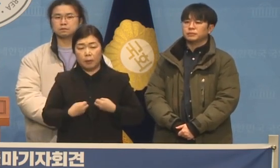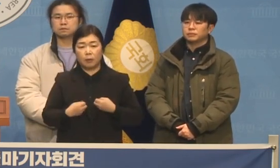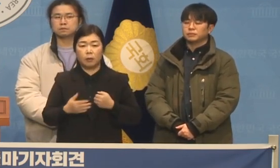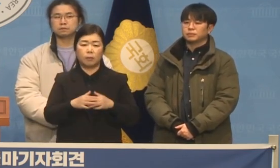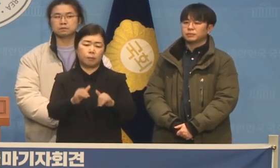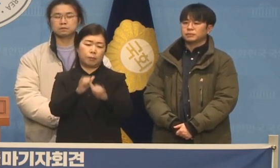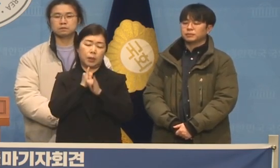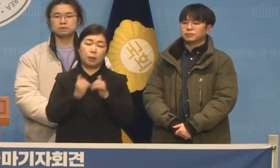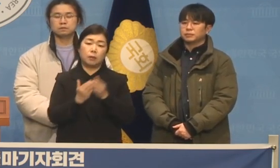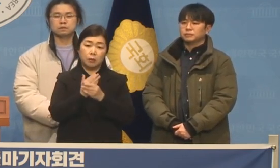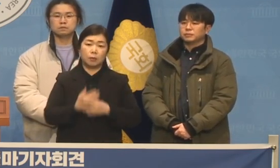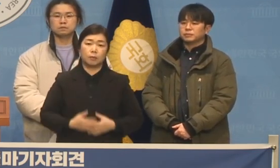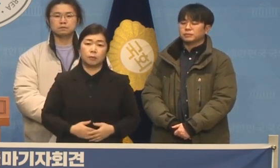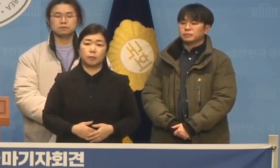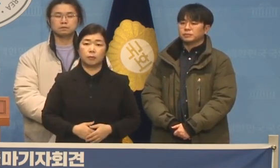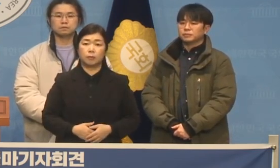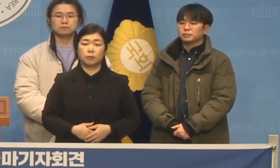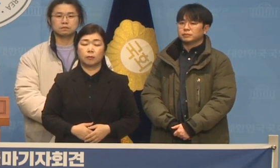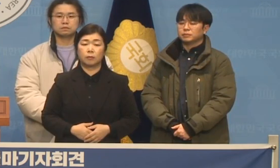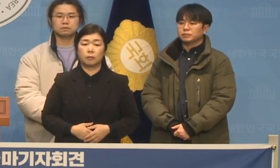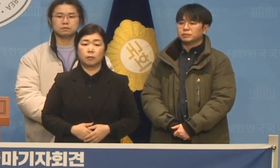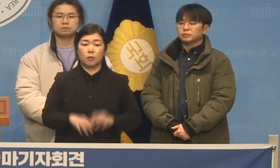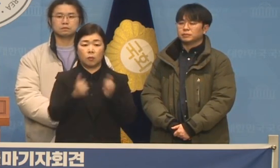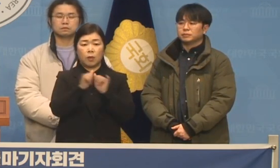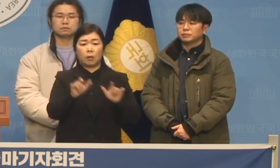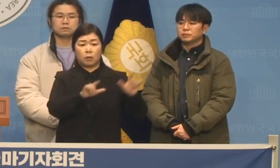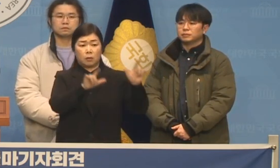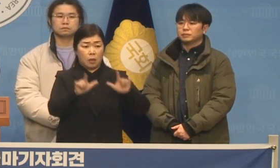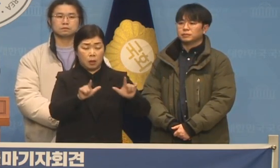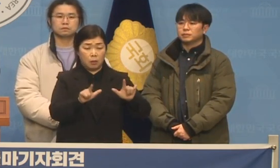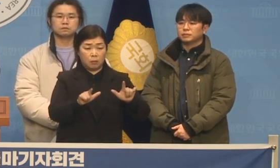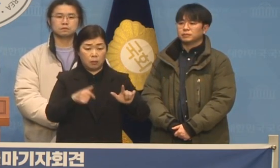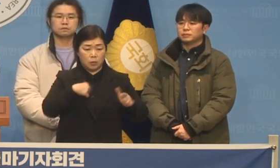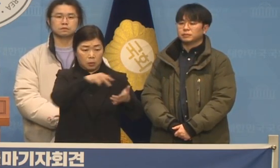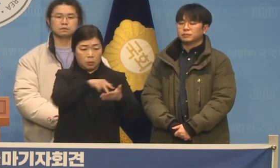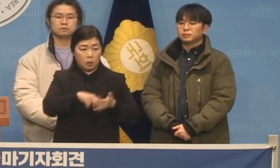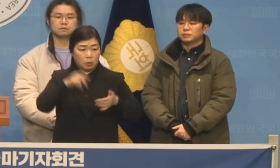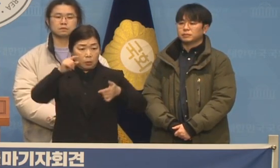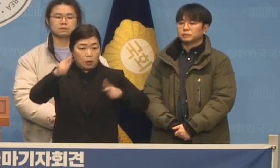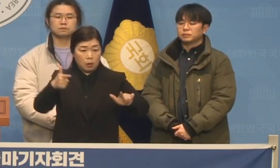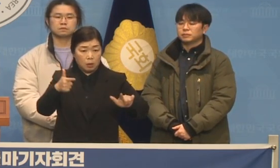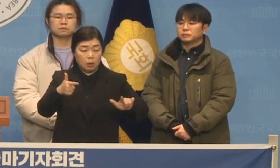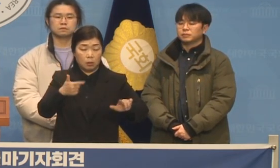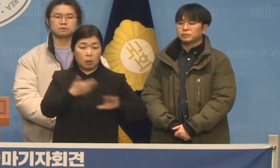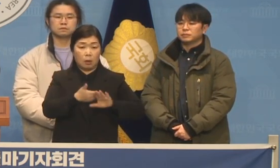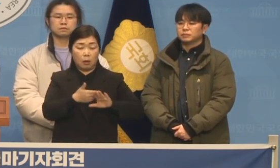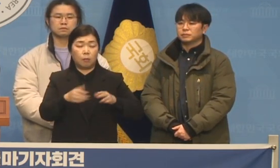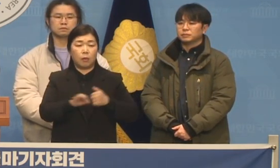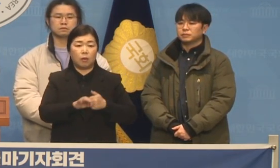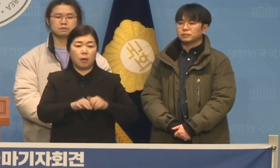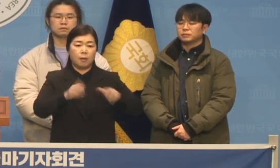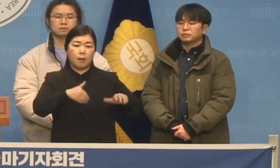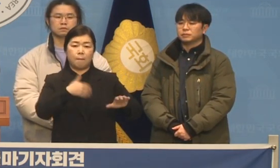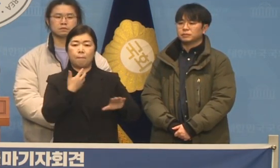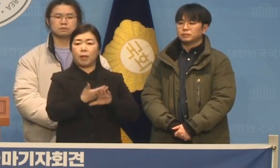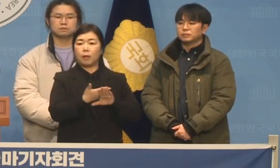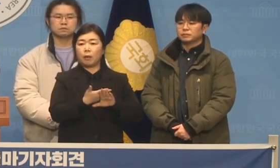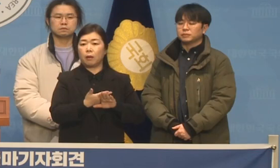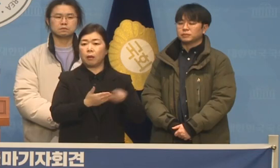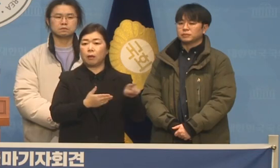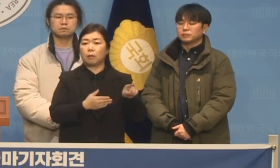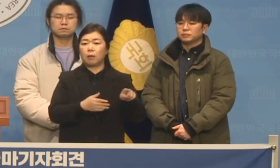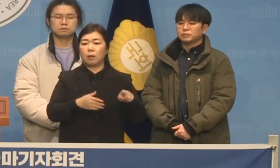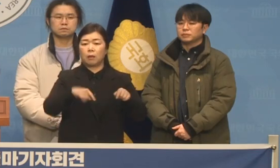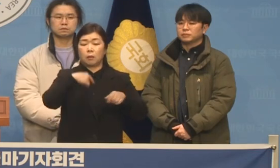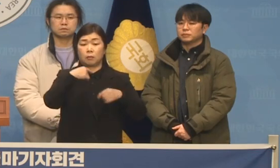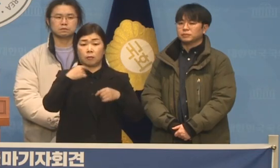민생을 내팽개친 채 자신과 의견이 다른 시민들은 반국가 세력이라고 명명하는 국가 아래서 국민은 입이 막힌